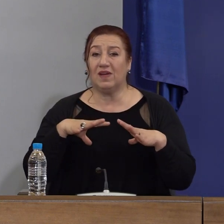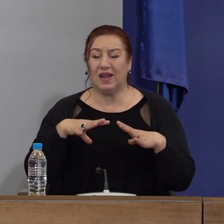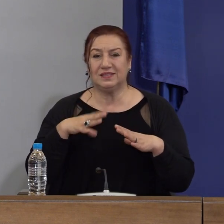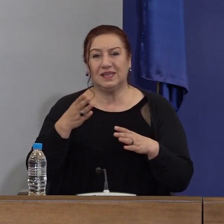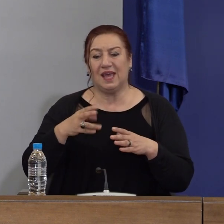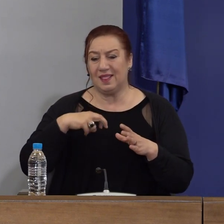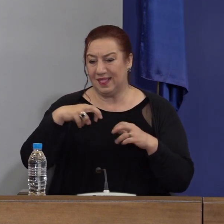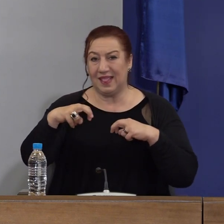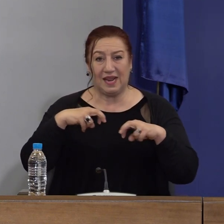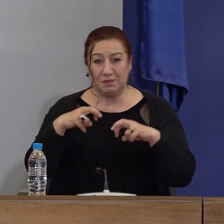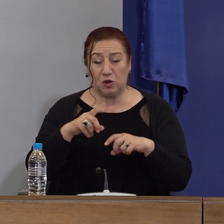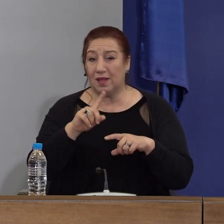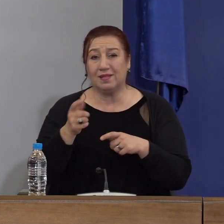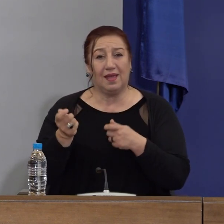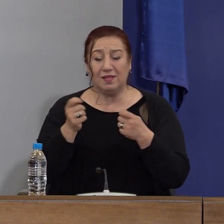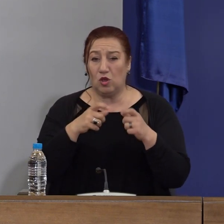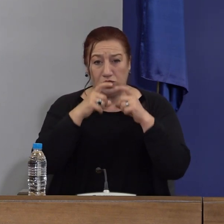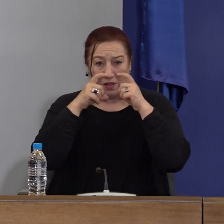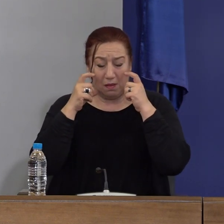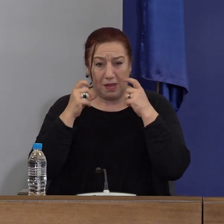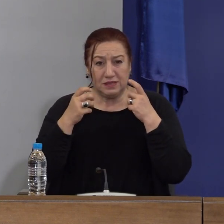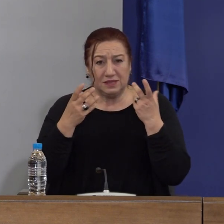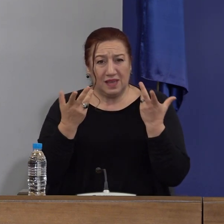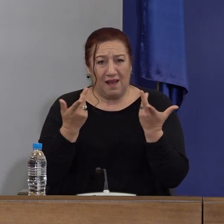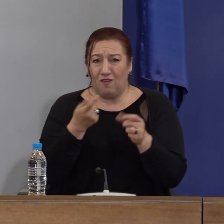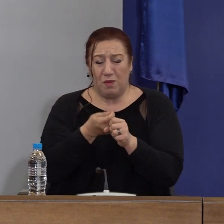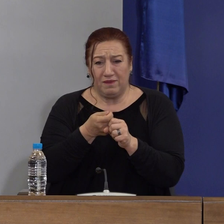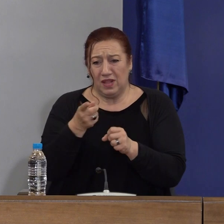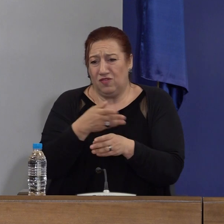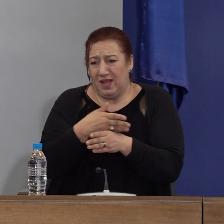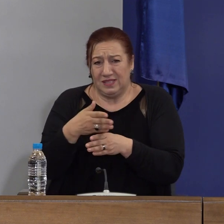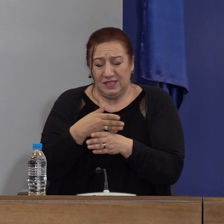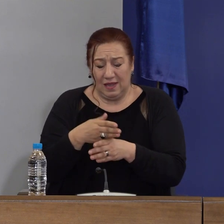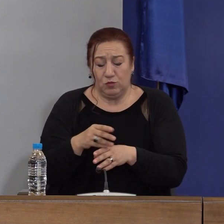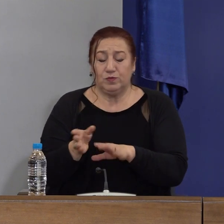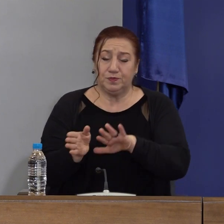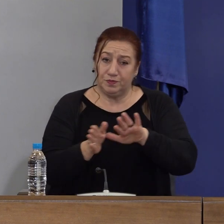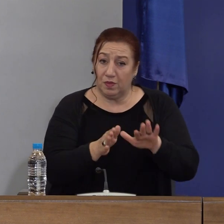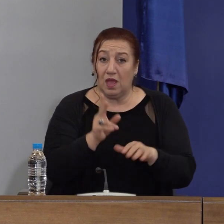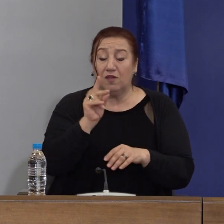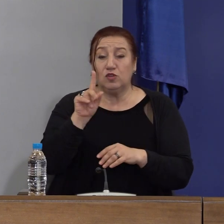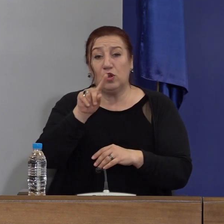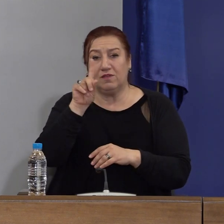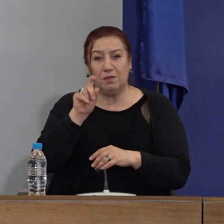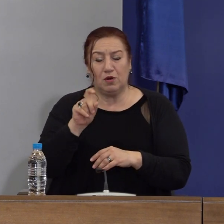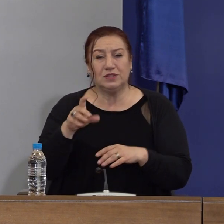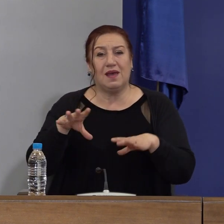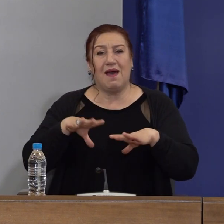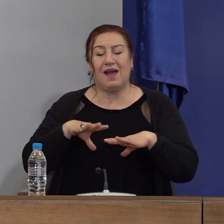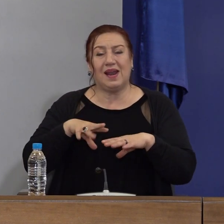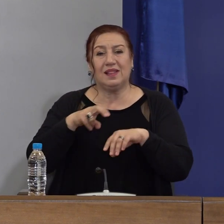маски, какво се прави, защото това е системно? И втория въпрос. До спад се оказа